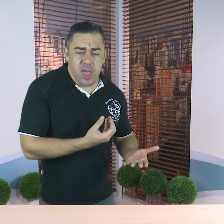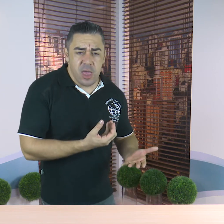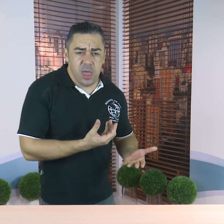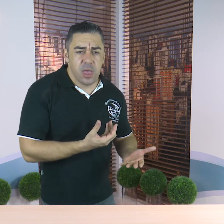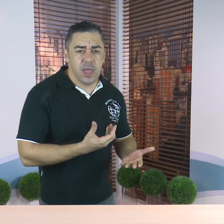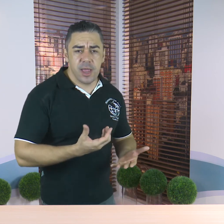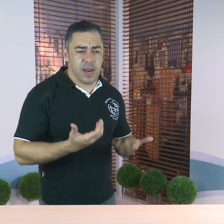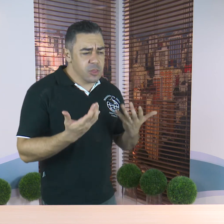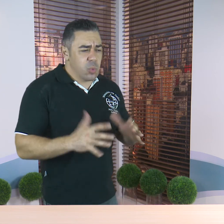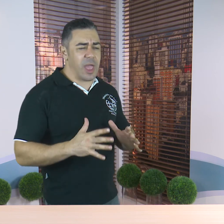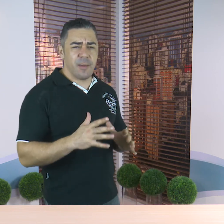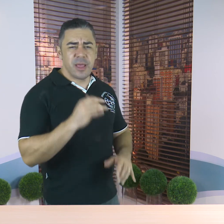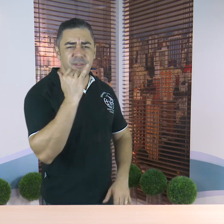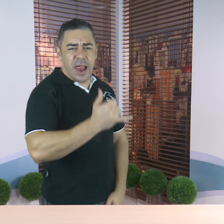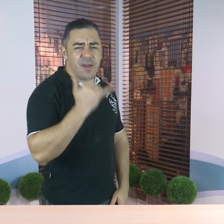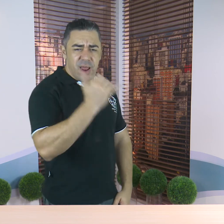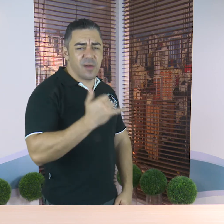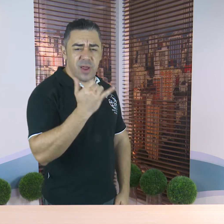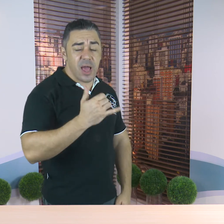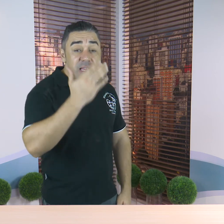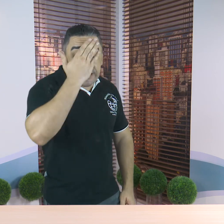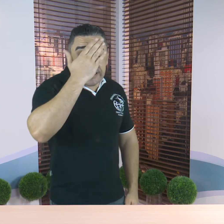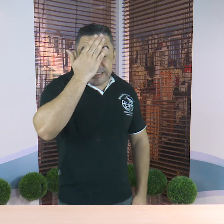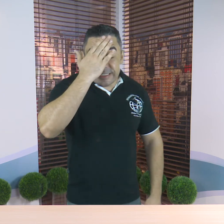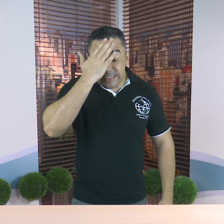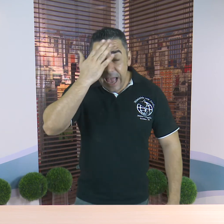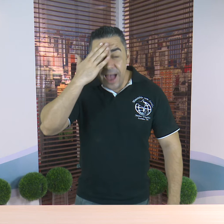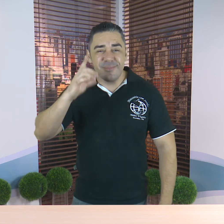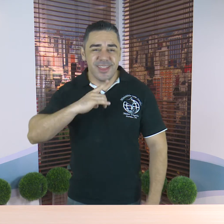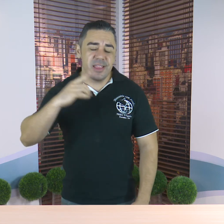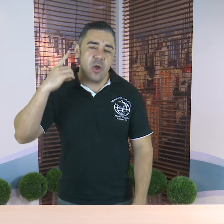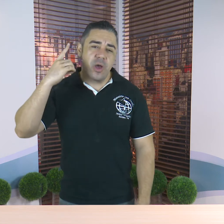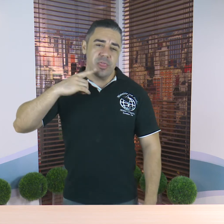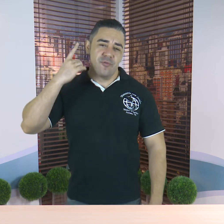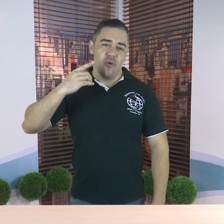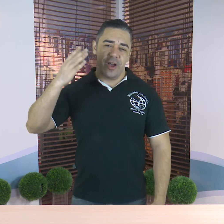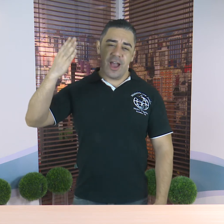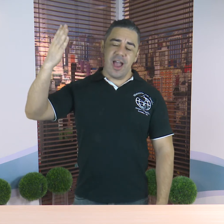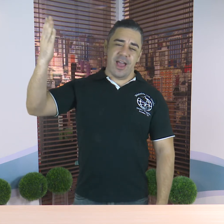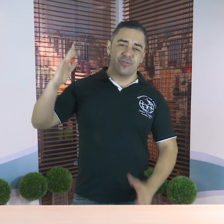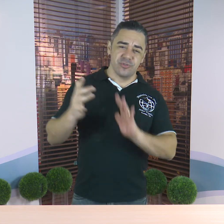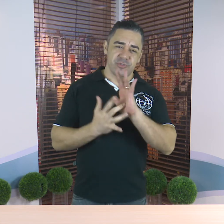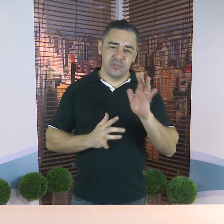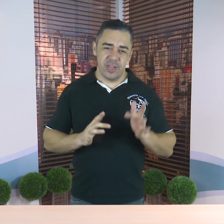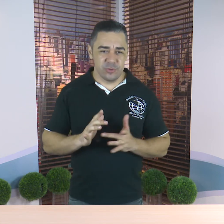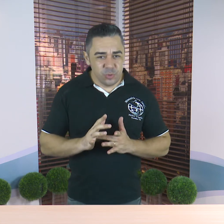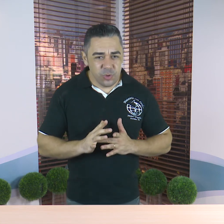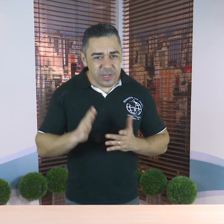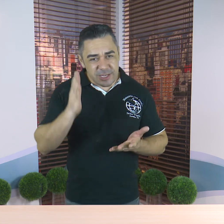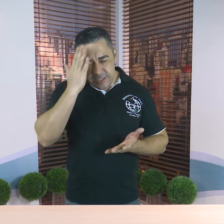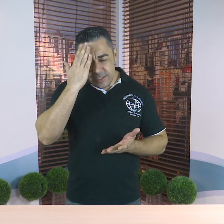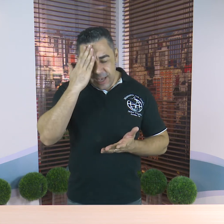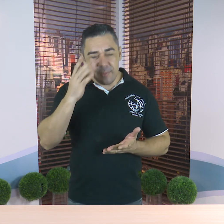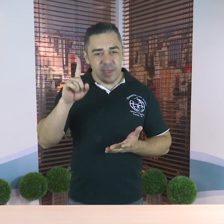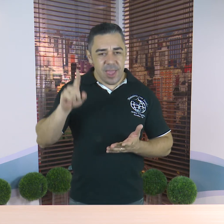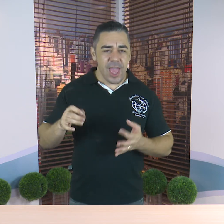se defender. Jó, ao invés disso, apela para alguém totalmente justo que vai ficar entre ele e